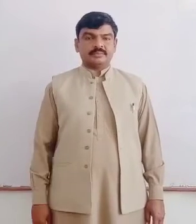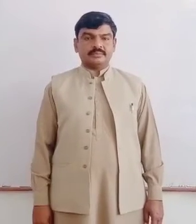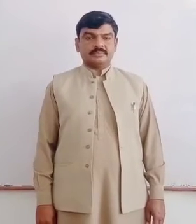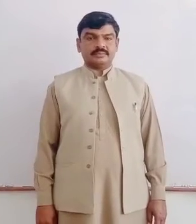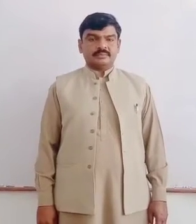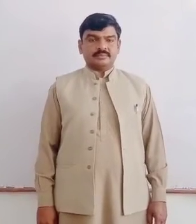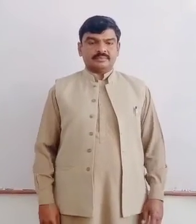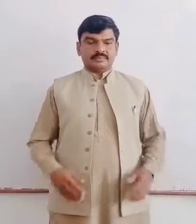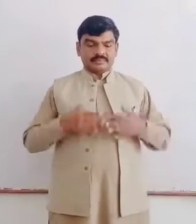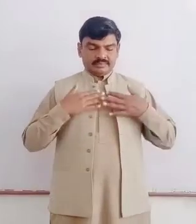हिफ्ज़ाने सेहत,